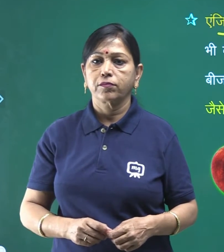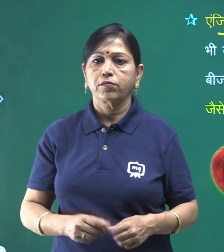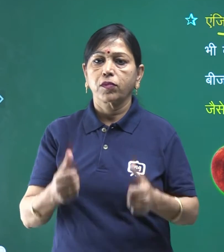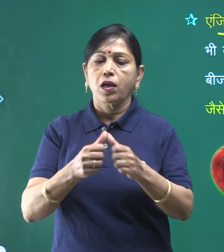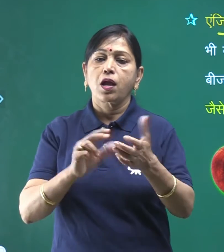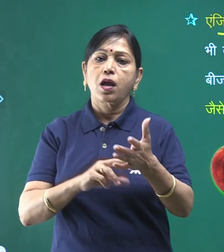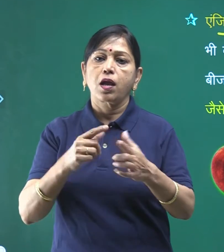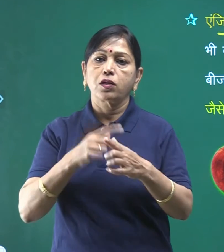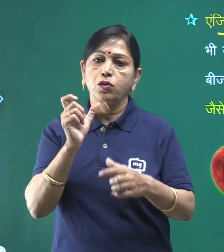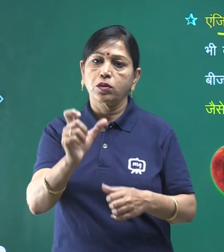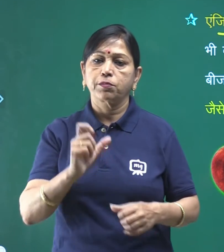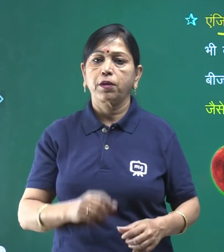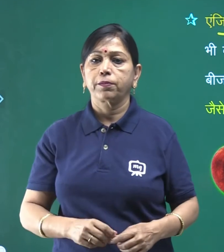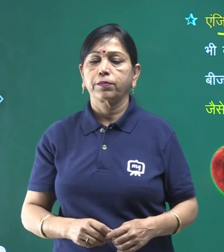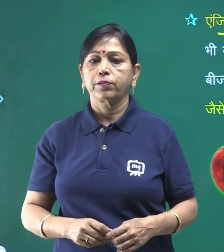एंजियोस्पर्म,